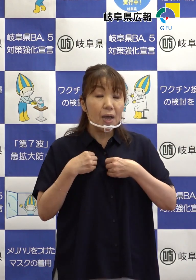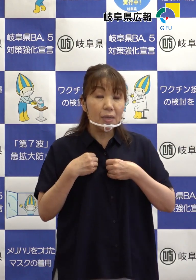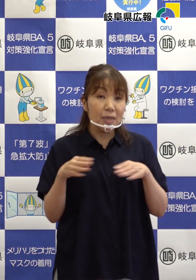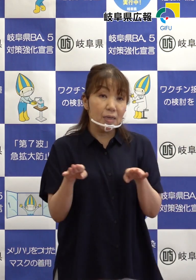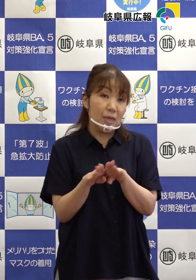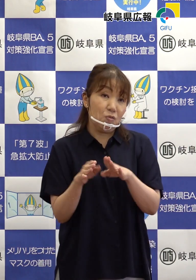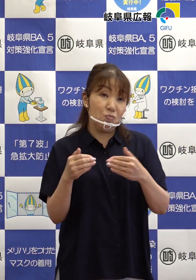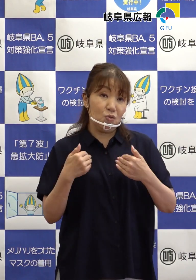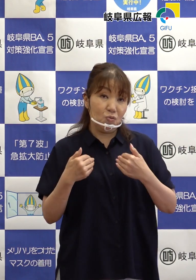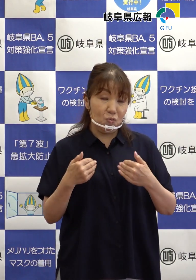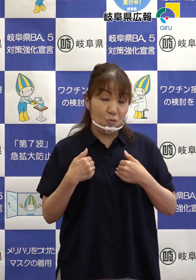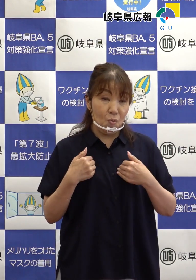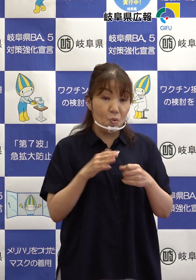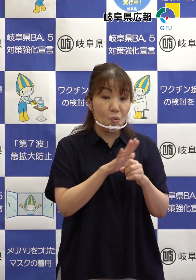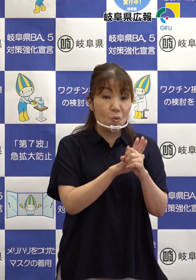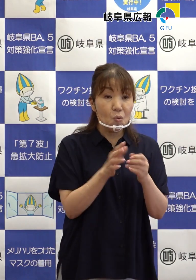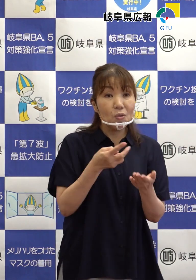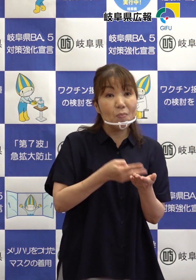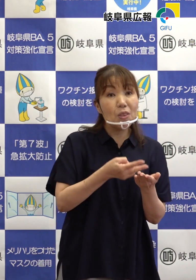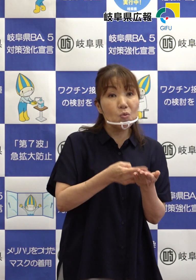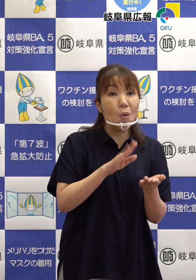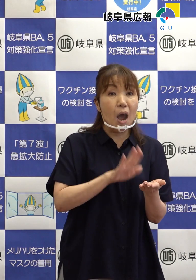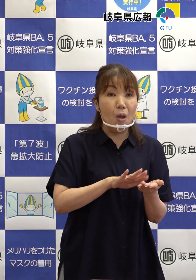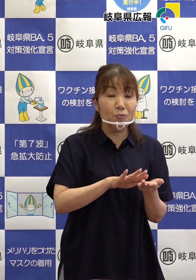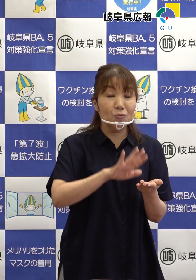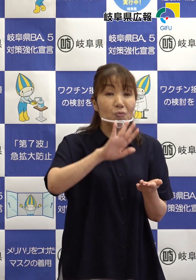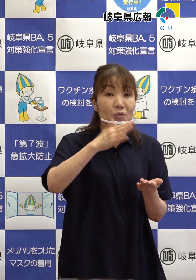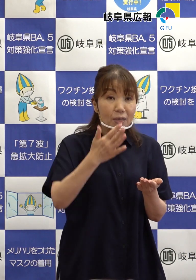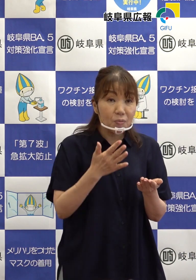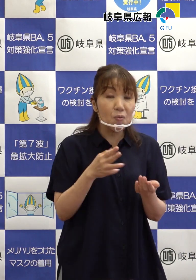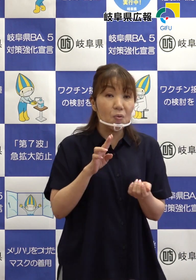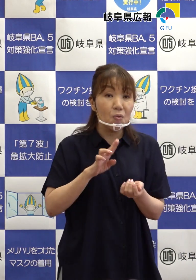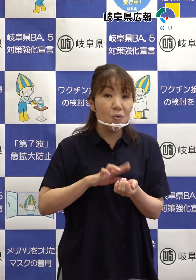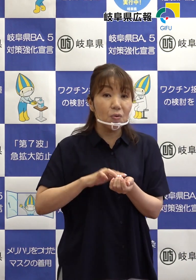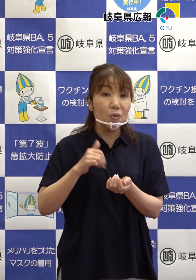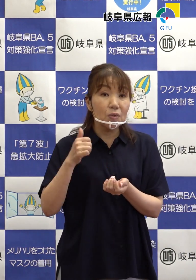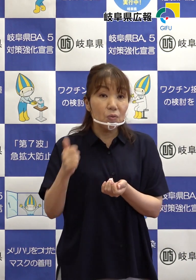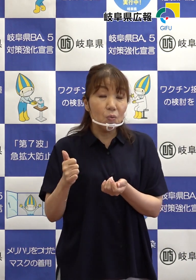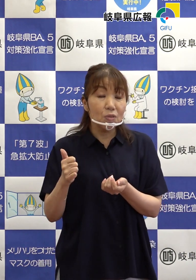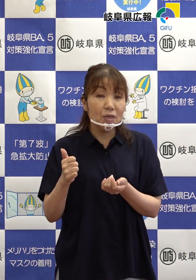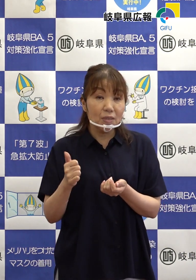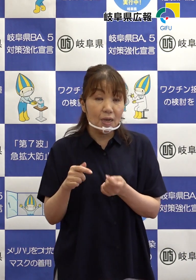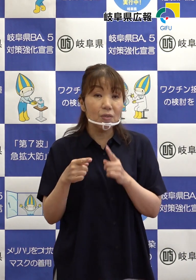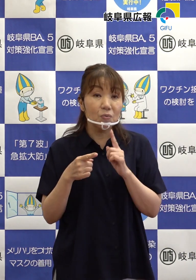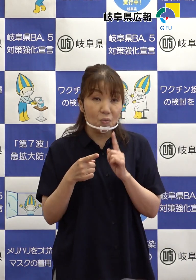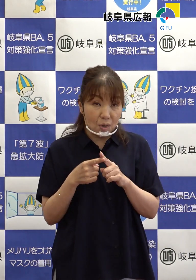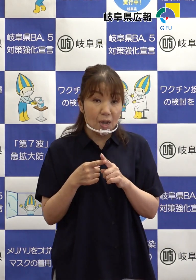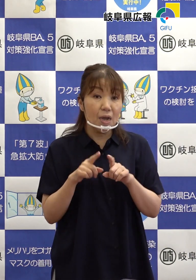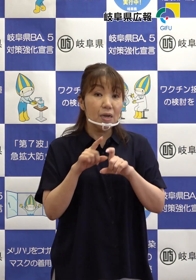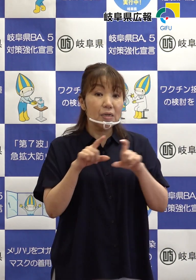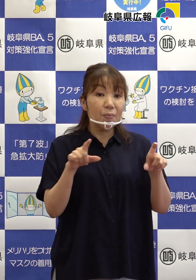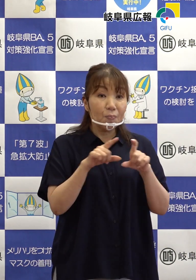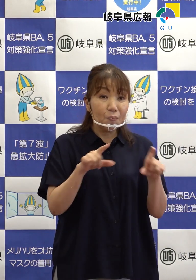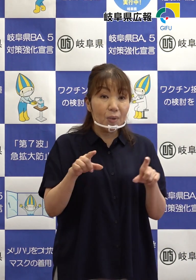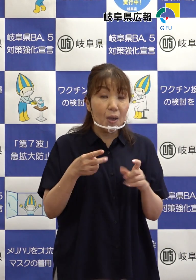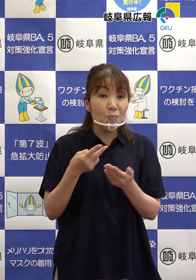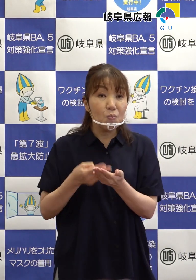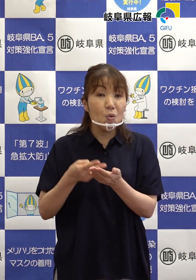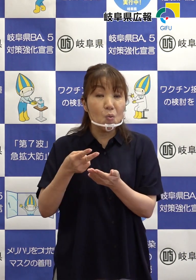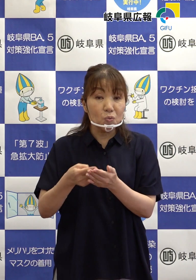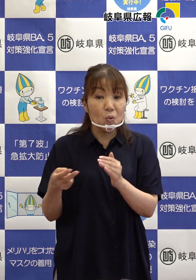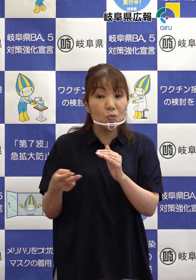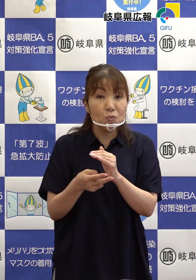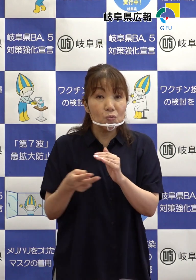仮にこの内容のベッドあっても各地の医療機関でですね一般病棟における入退院の